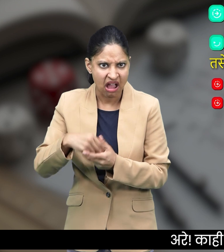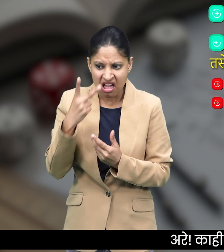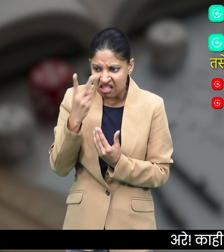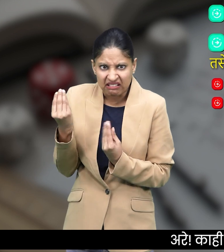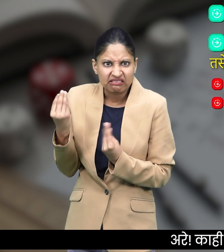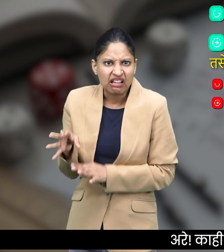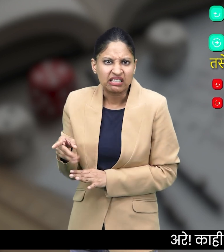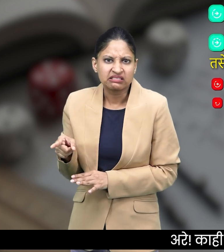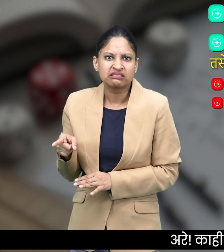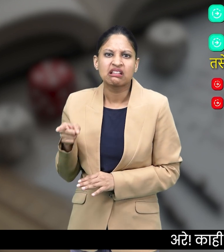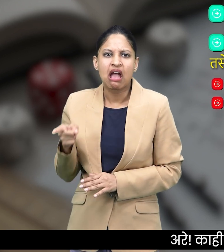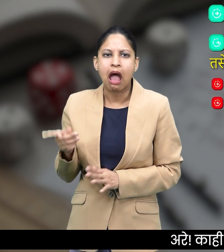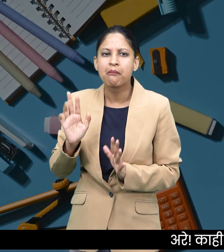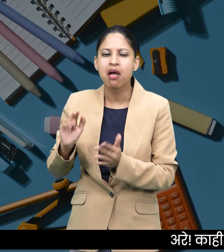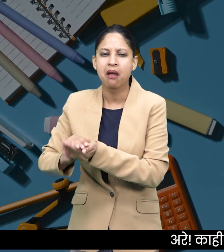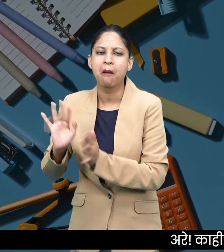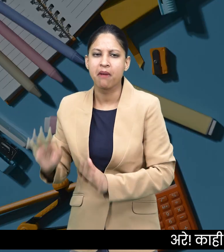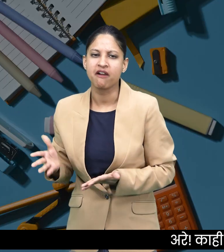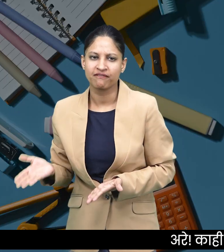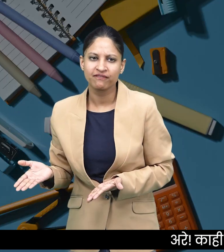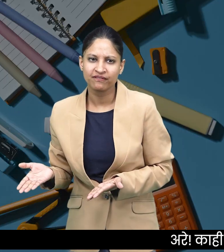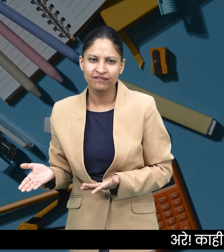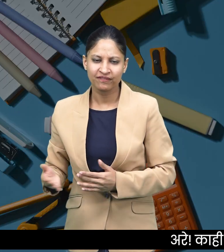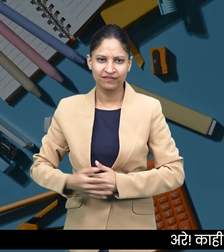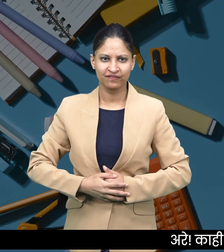अरे, काही पेन्सिल मागे राहिल्या आहेत.